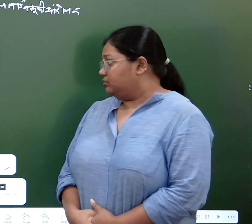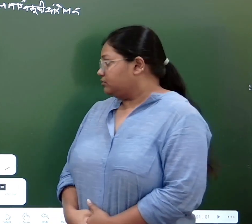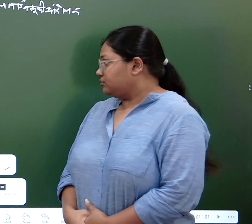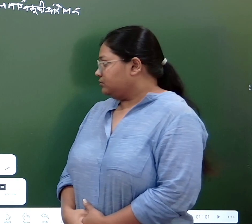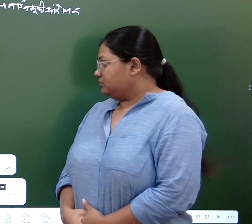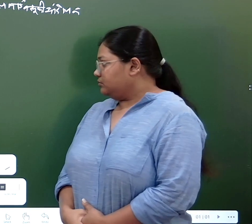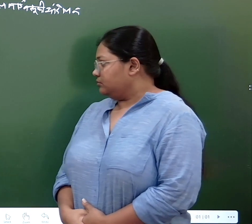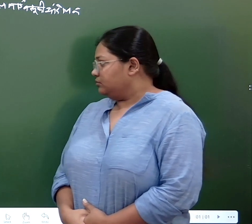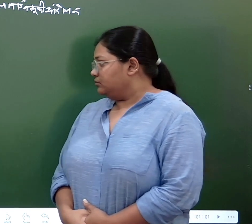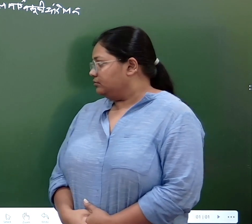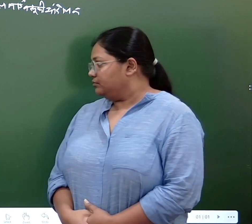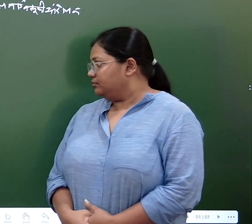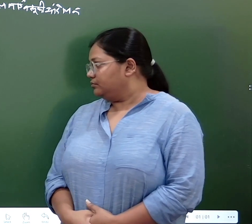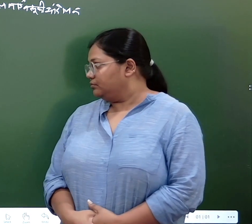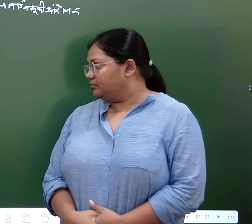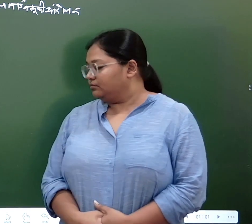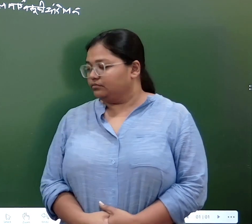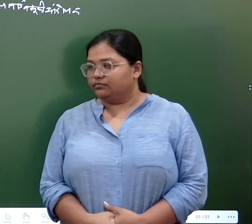समन्वयवादी था। ठीक,